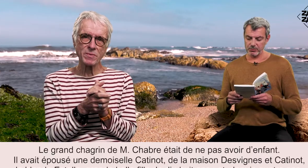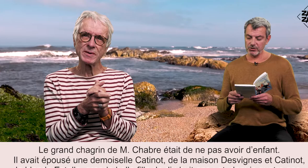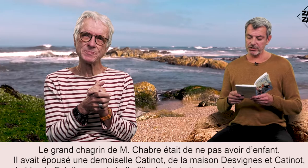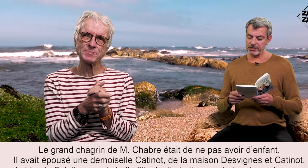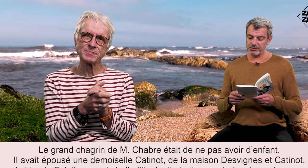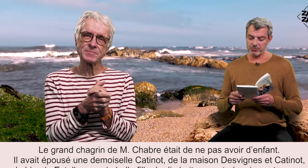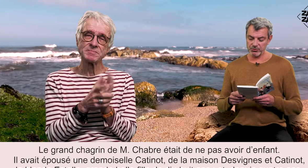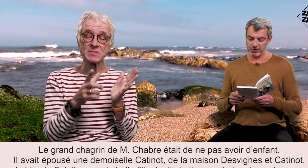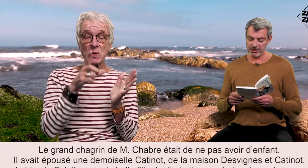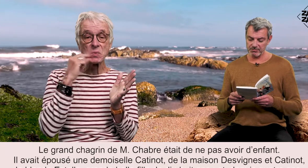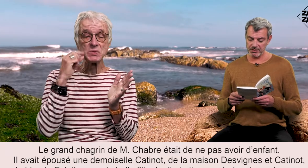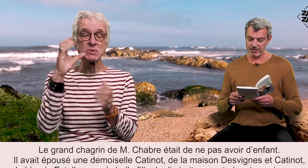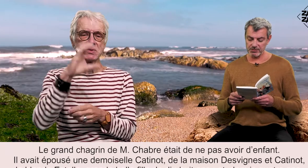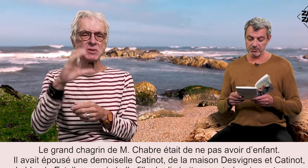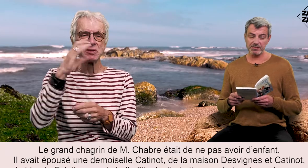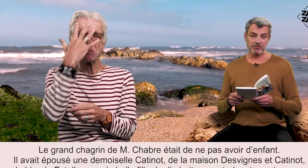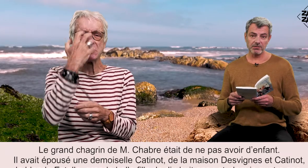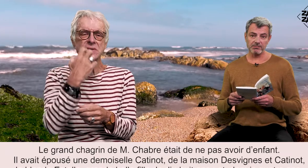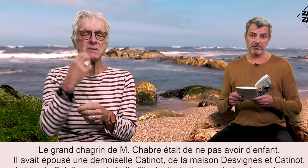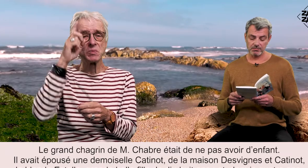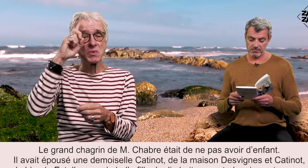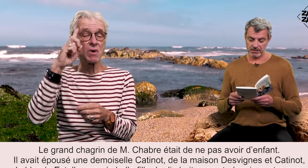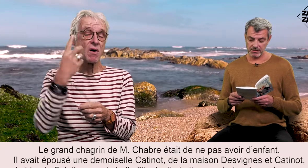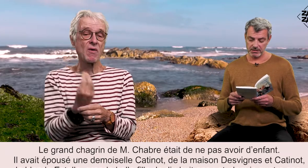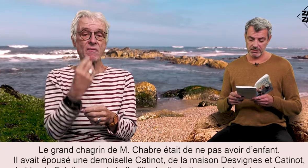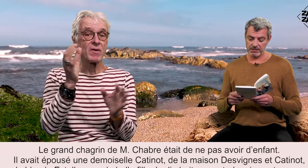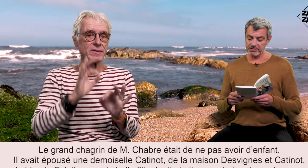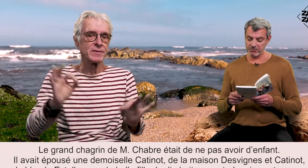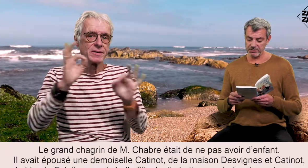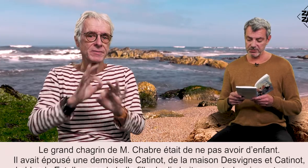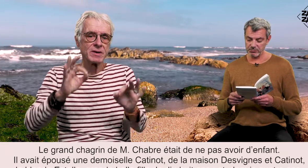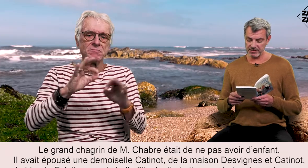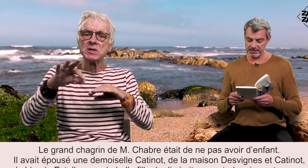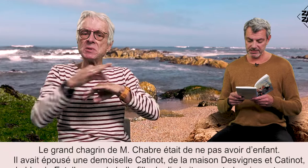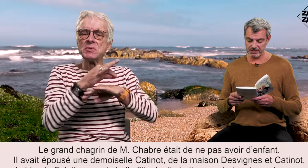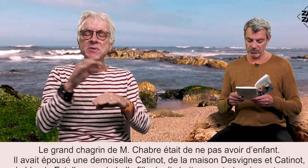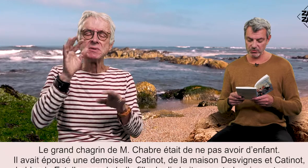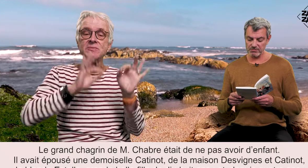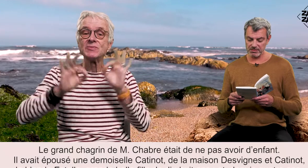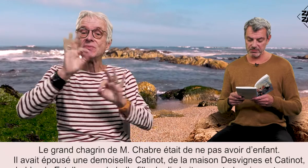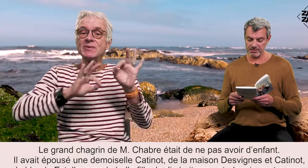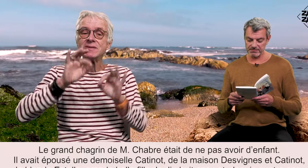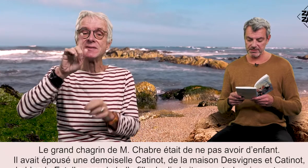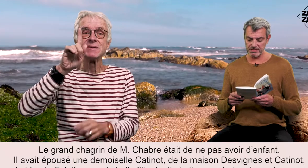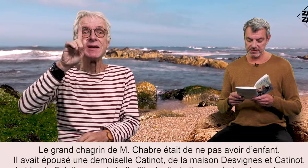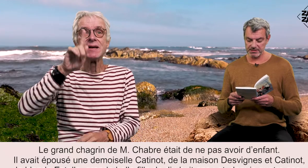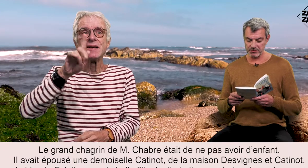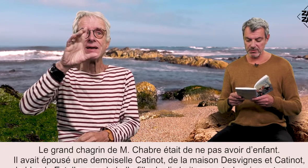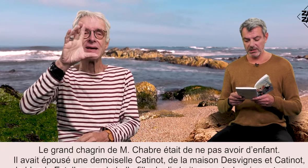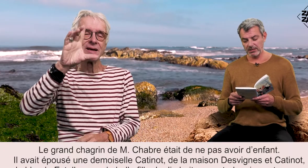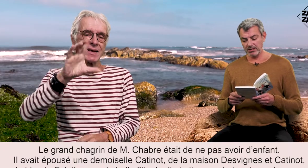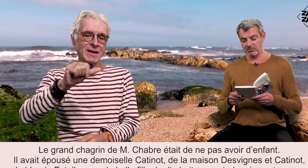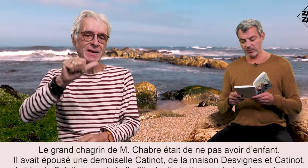Le grand chagrin de M. Chabre était de ne pas avoir d'enfant. Il avait épousé une demoiselle Catineau de la maison d'Évigne et